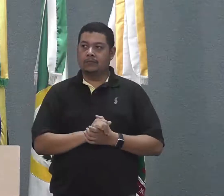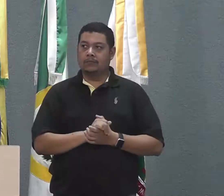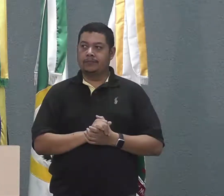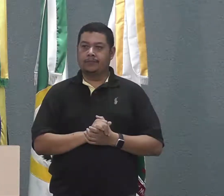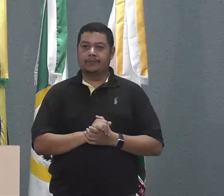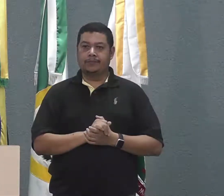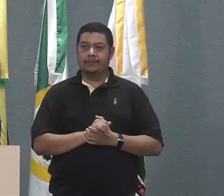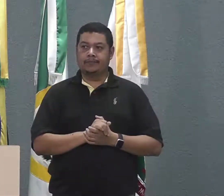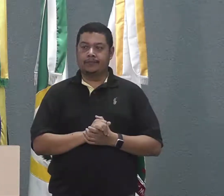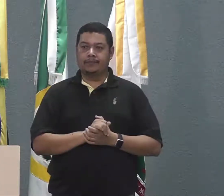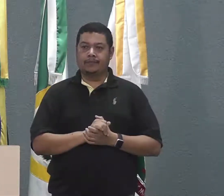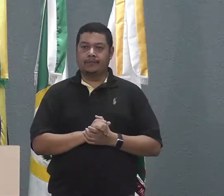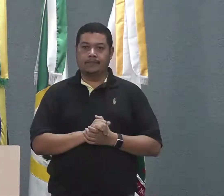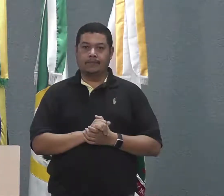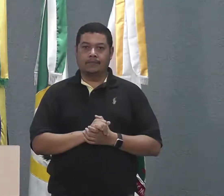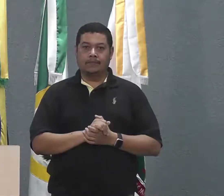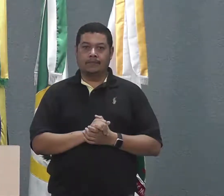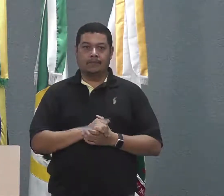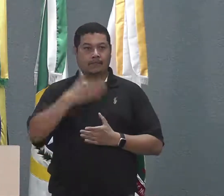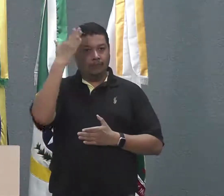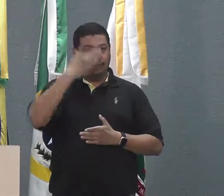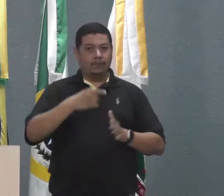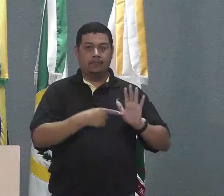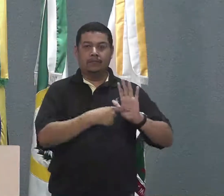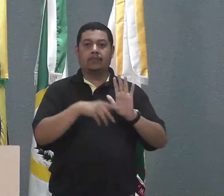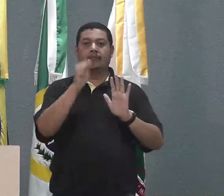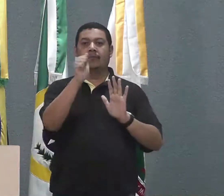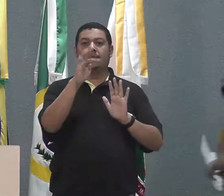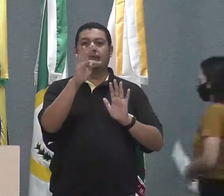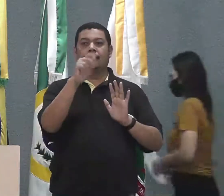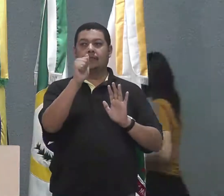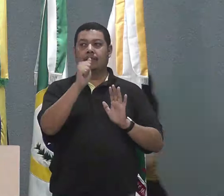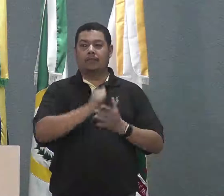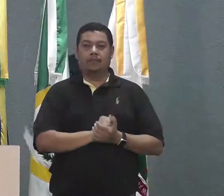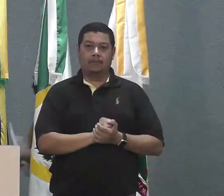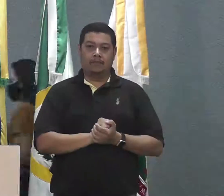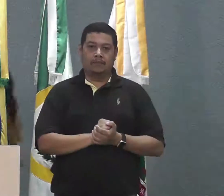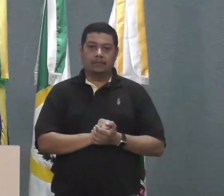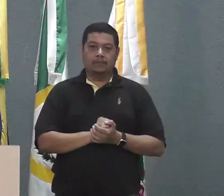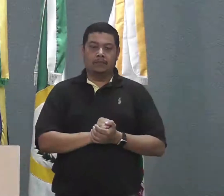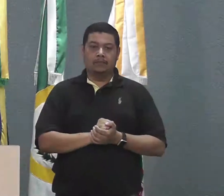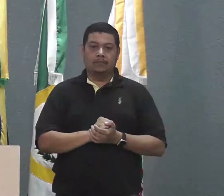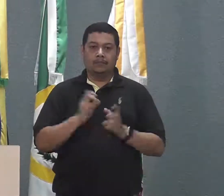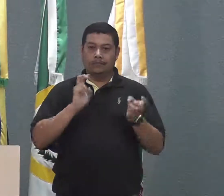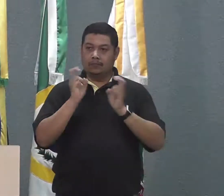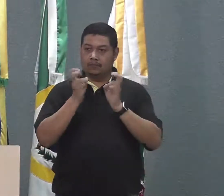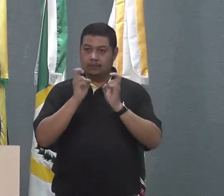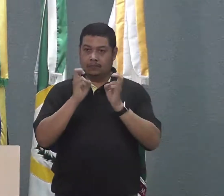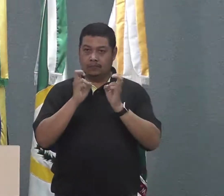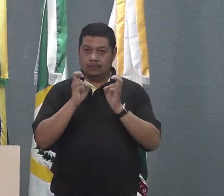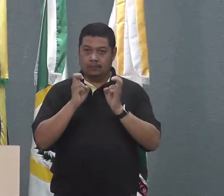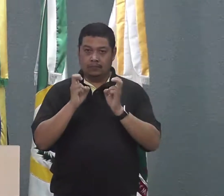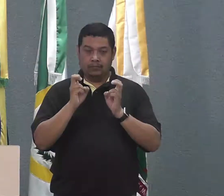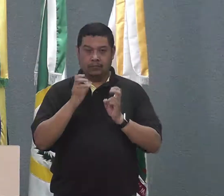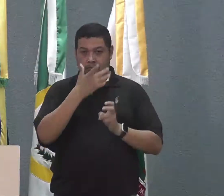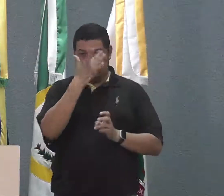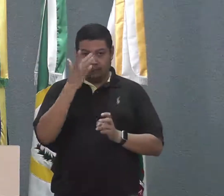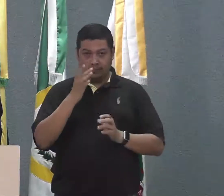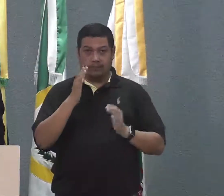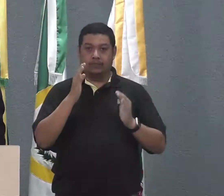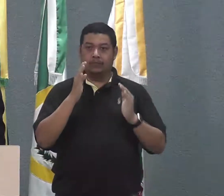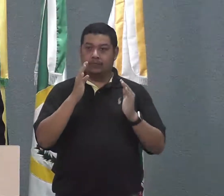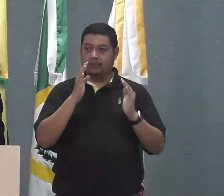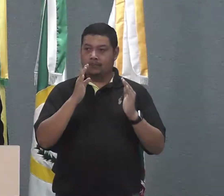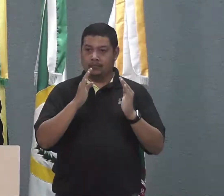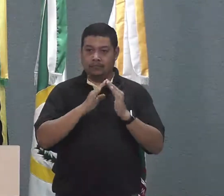é comprovado aqui na ata da reunião que aconteceu com os moradores das casinhas